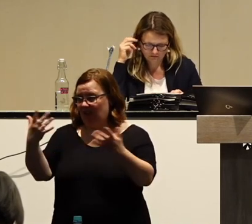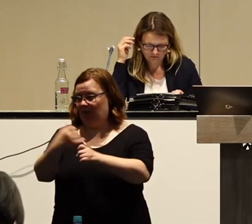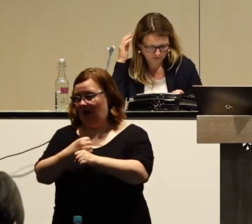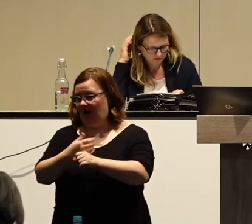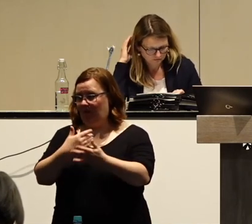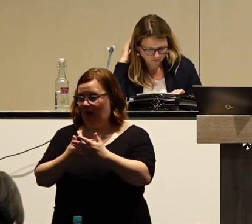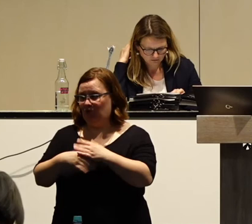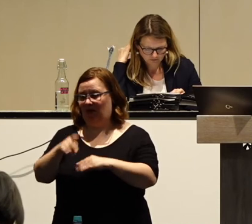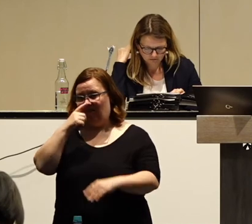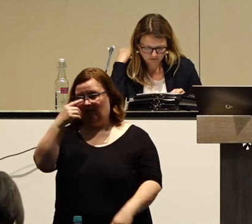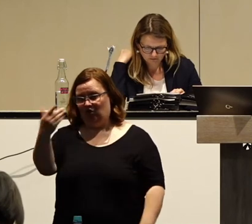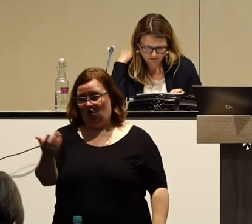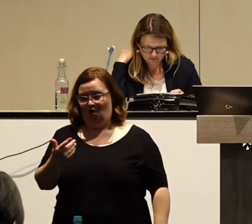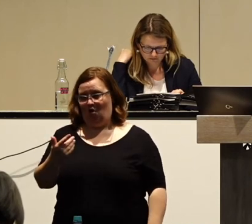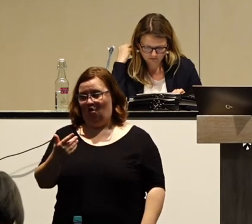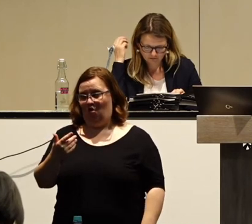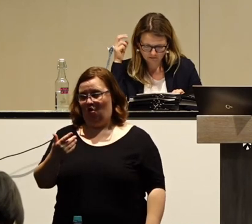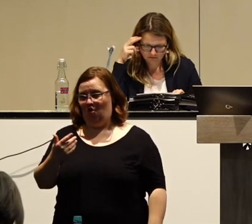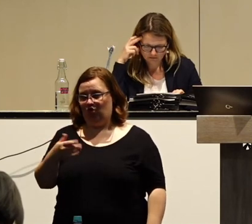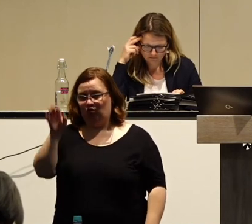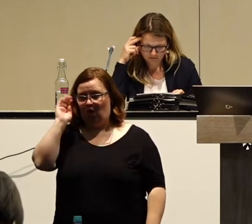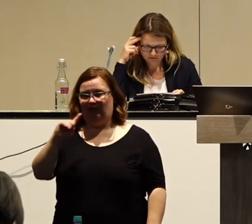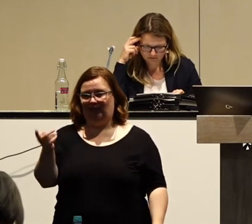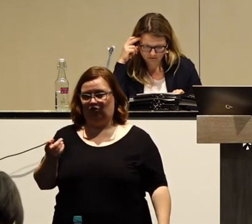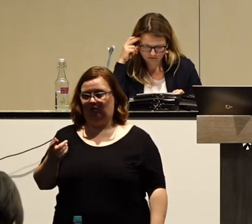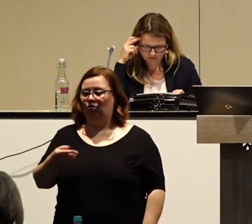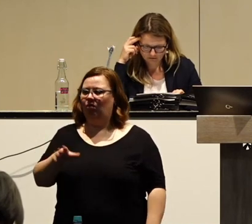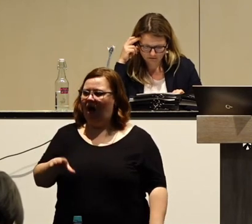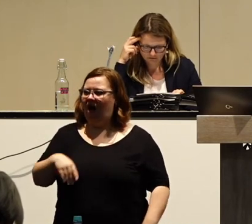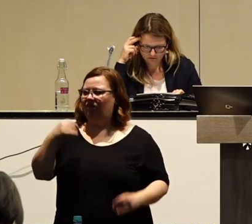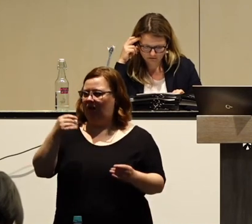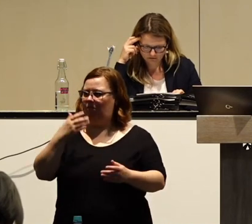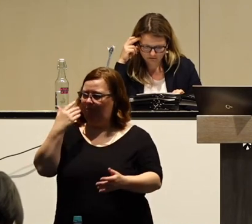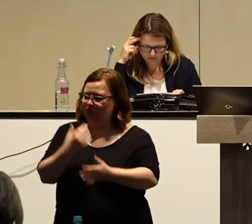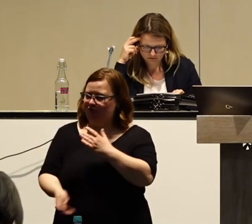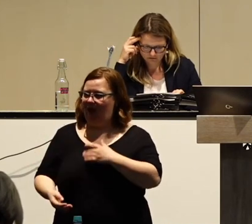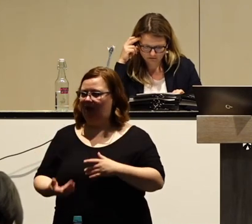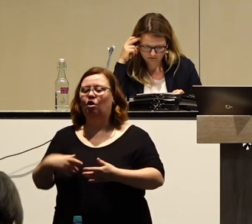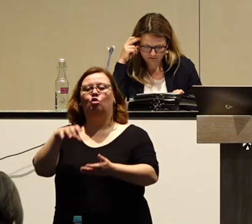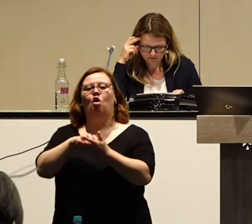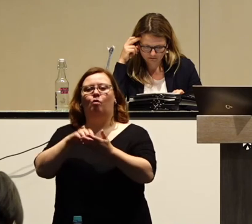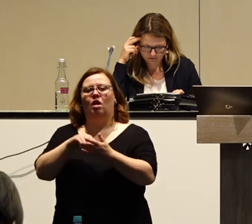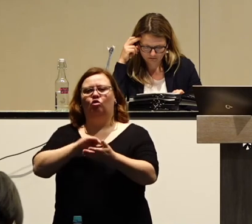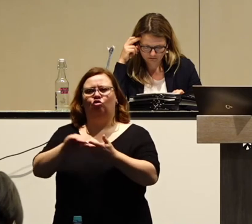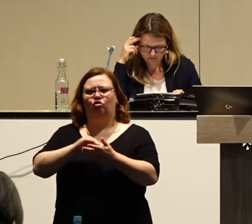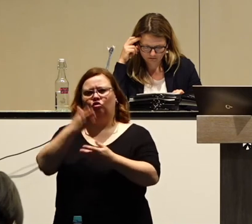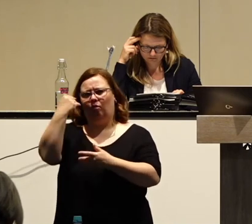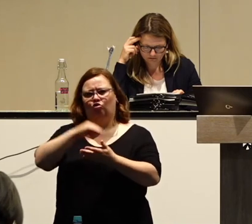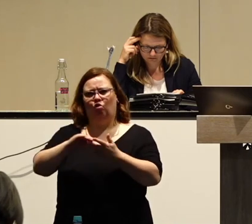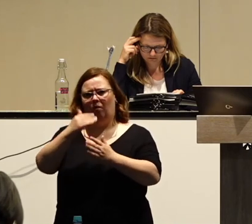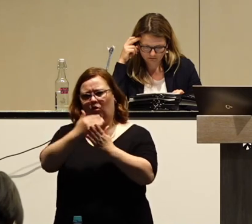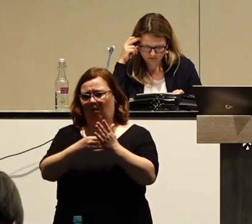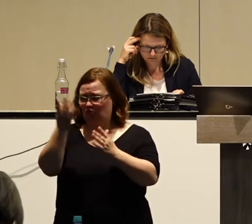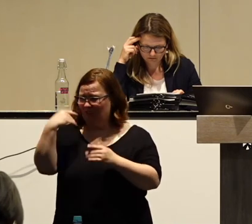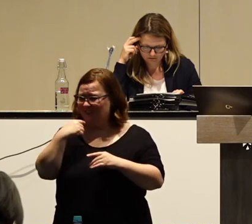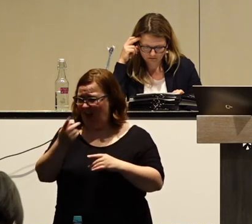wenn die Ihnen so sehr nicht zugehört haben? Sie haben sich am Anfang darüber beklagt, dass das Ding kommunales Sommerschulprogramm ist. Ich hatte meine